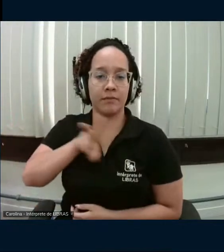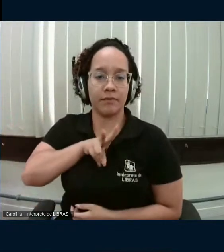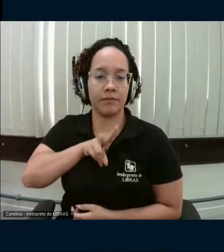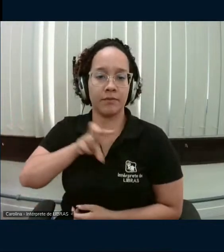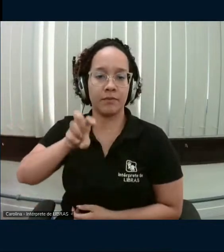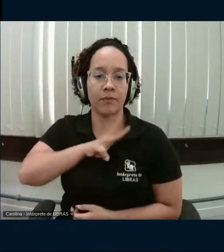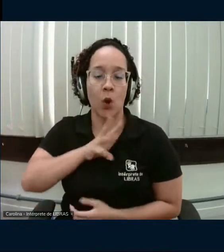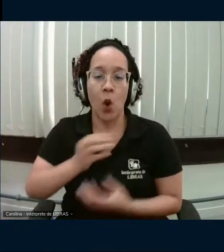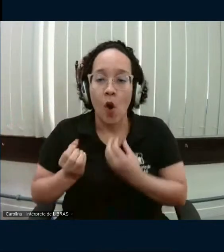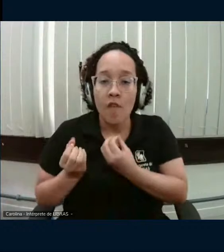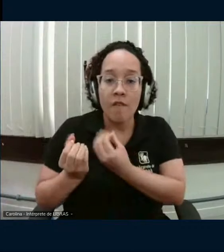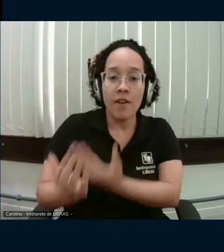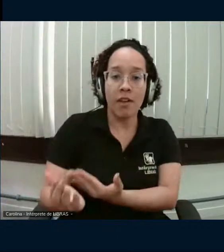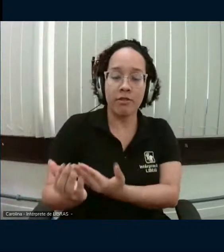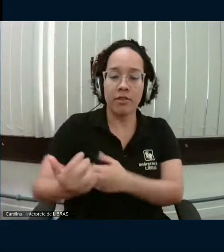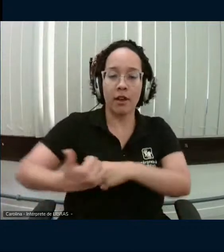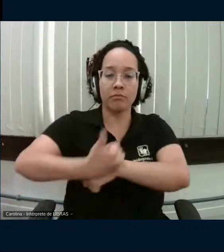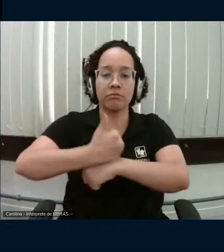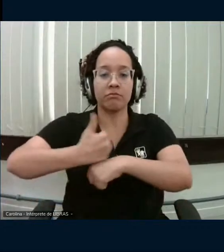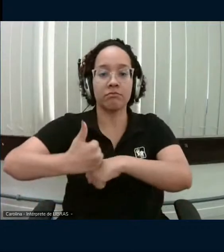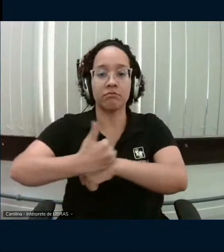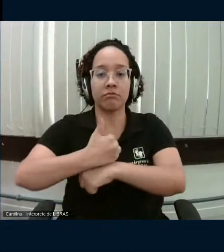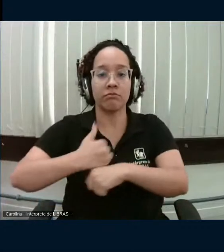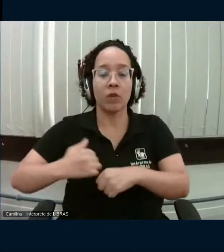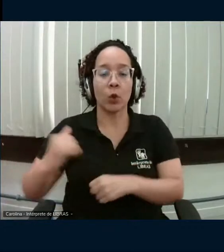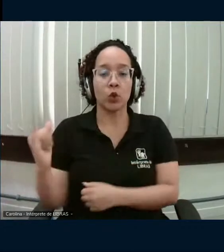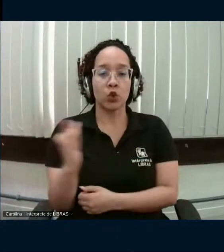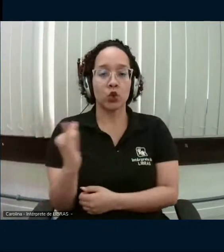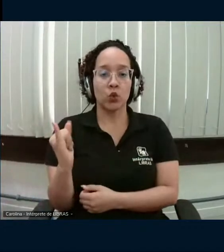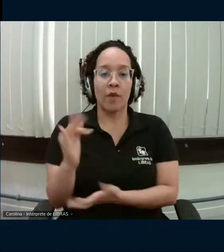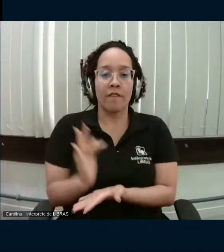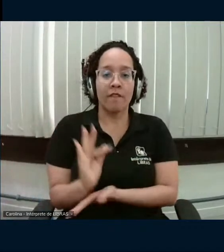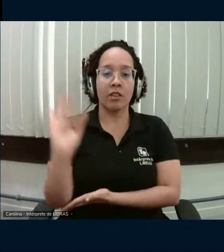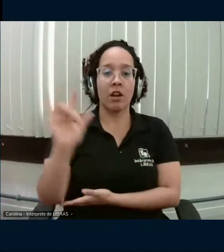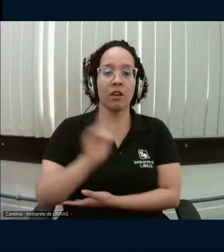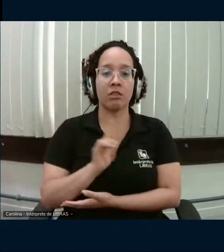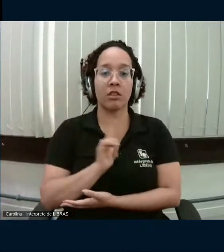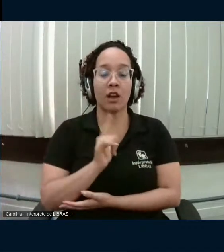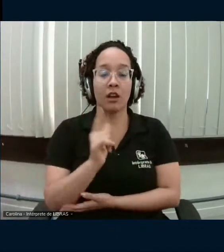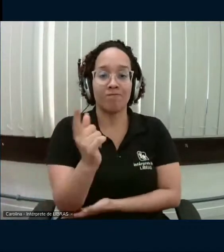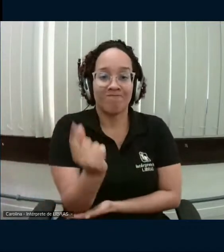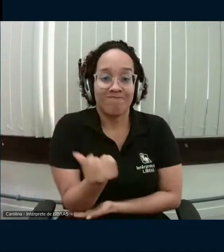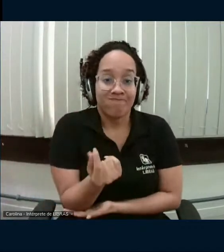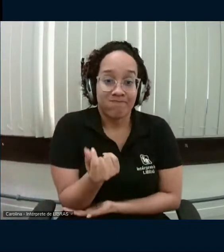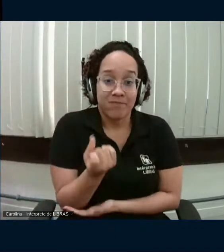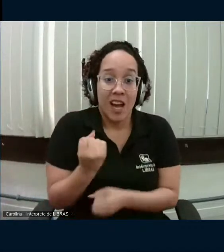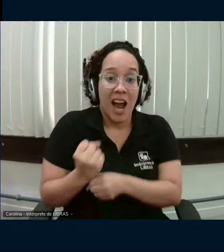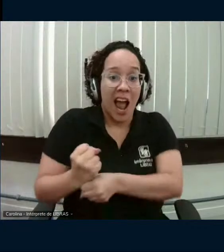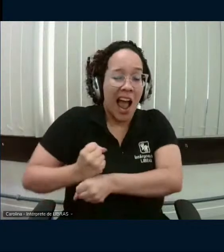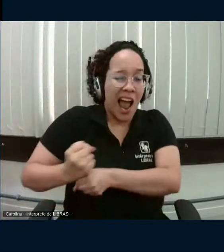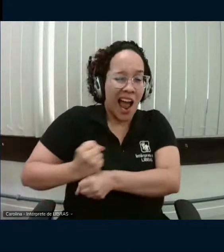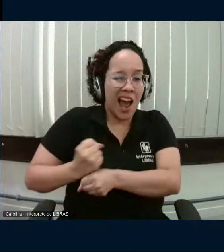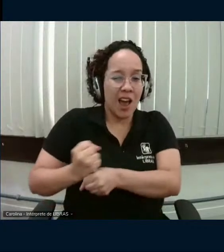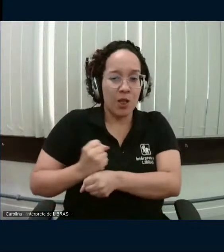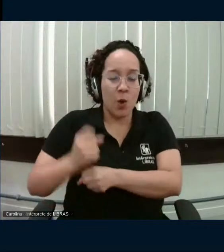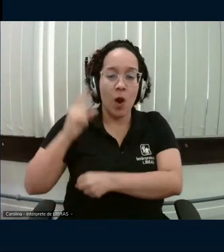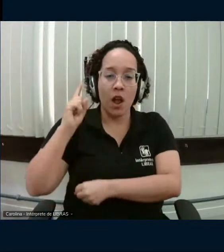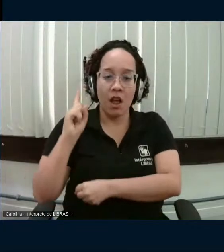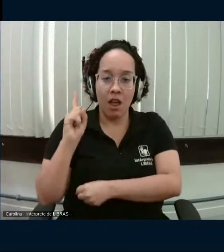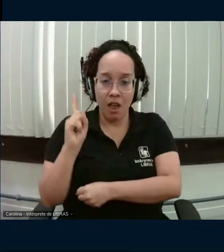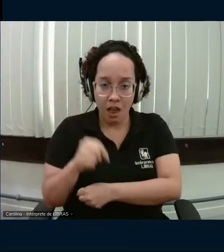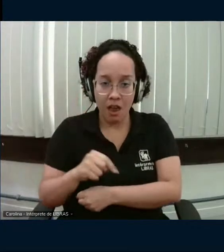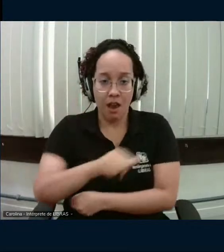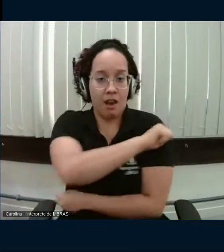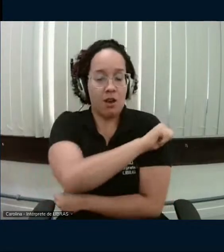oferecido na educação profissional pelos institutos federais, ele tem um custo aluno ano muito semelhante ao custo aluno